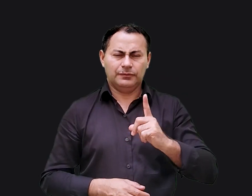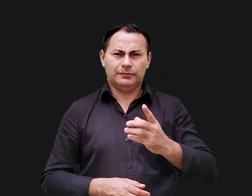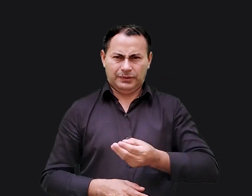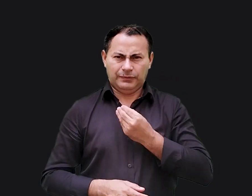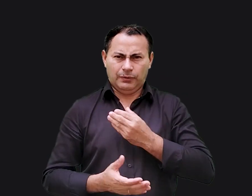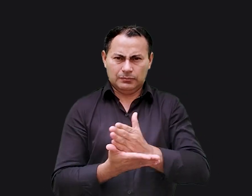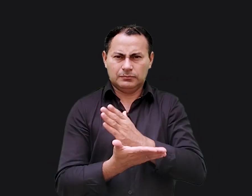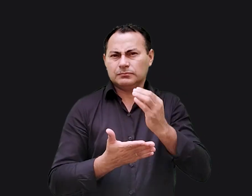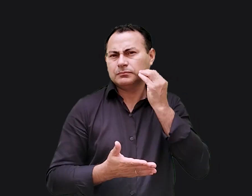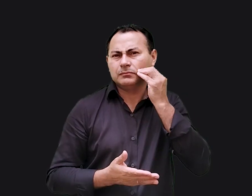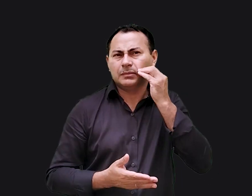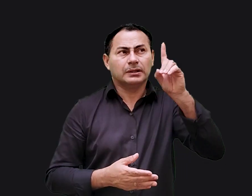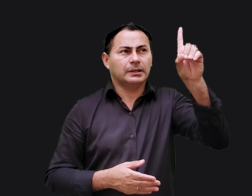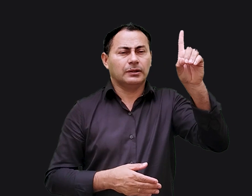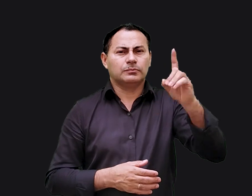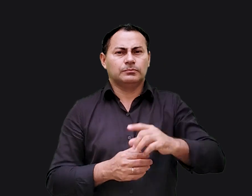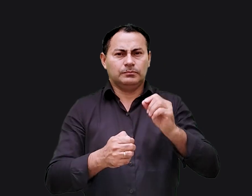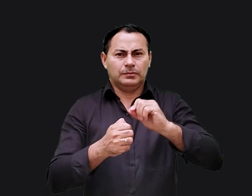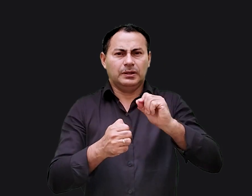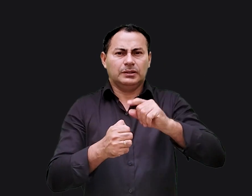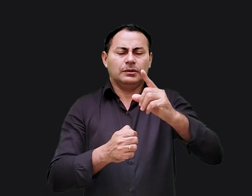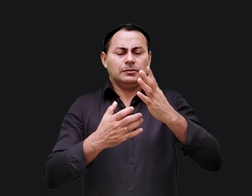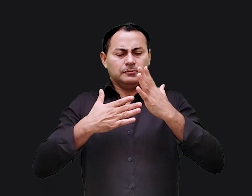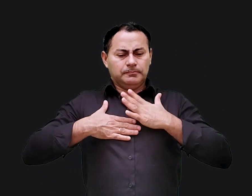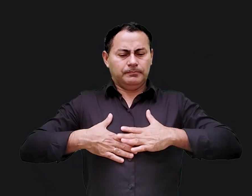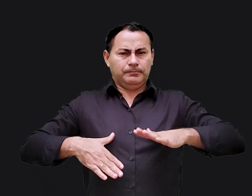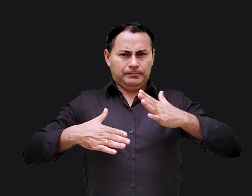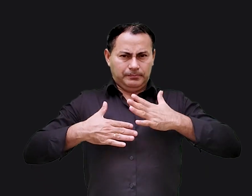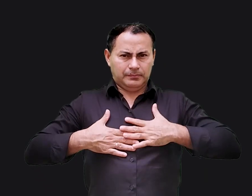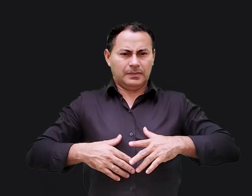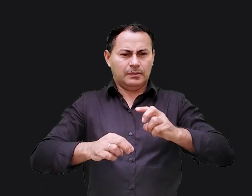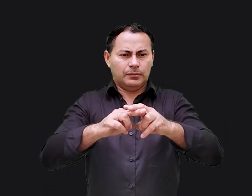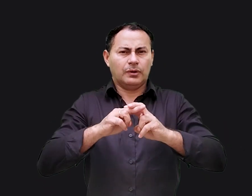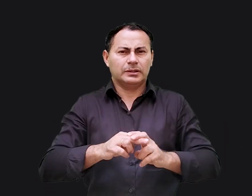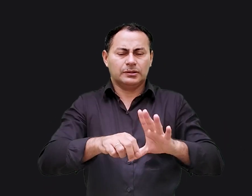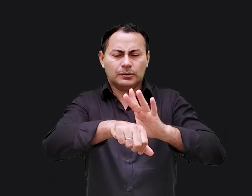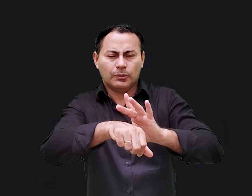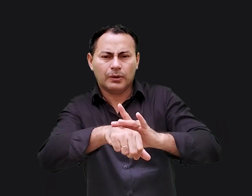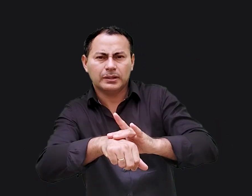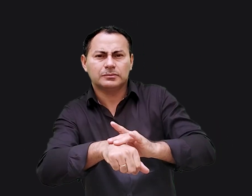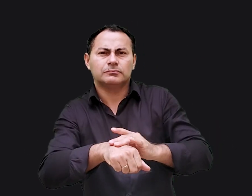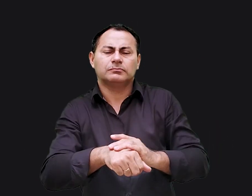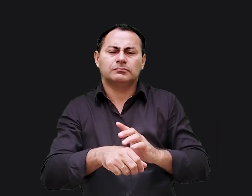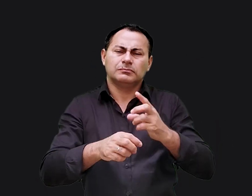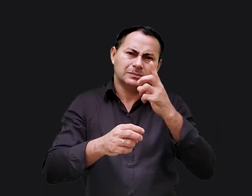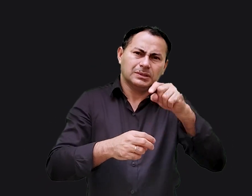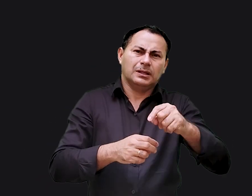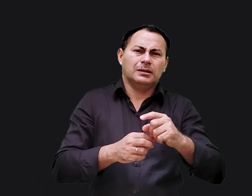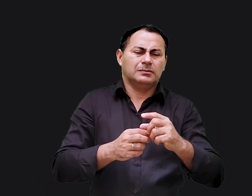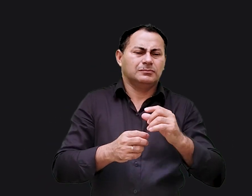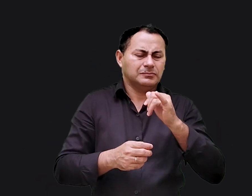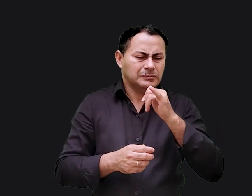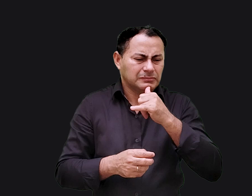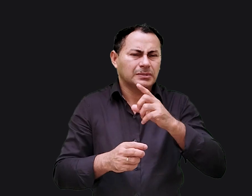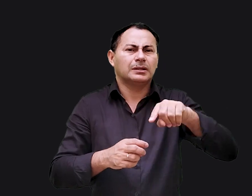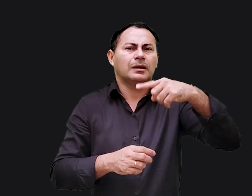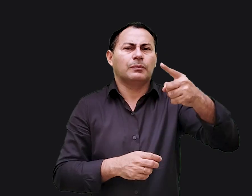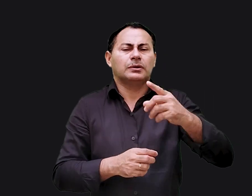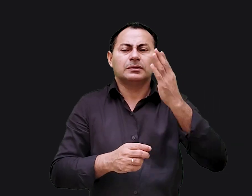por alguma experiência na qual Deus fez você repousar por causa de uma doença que aparentava ser uma calamidade e depois